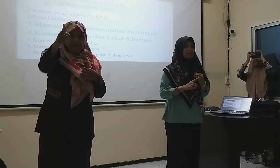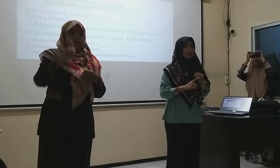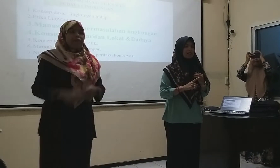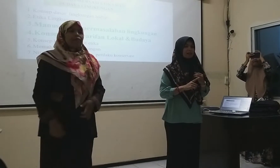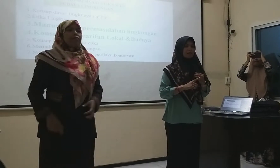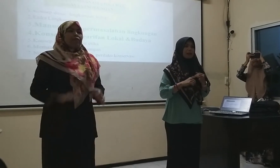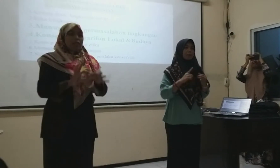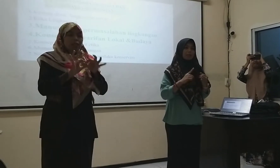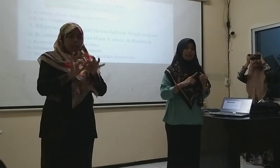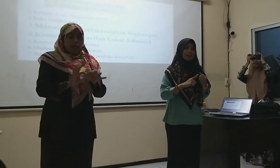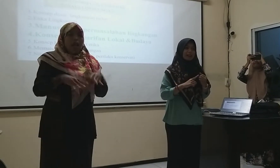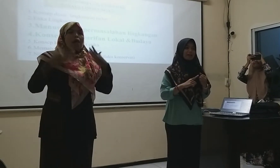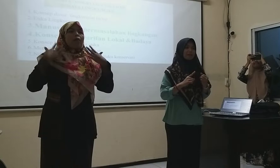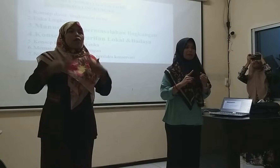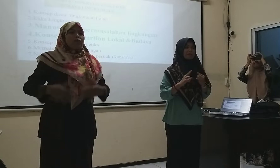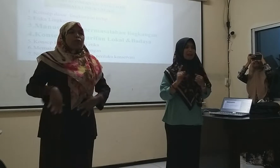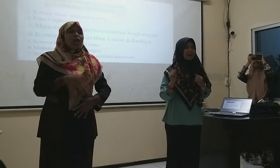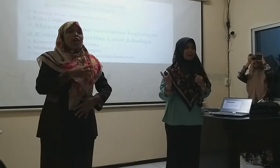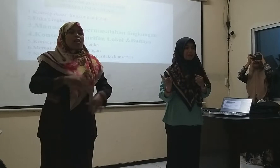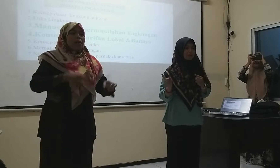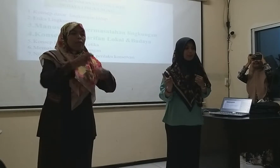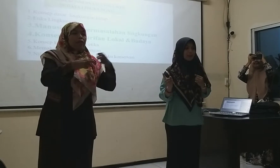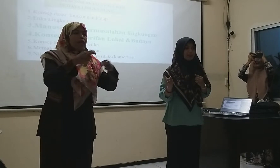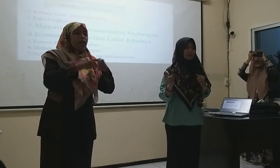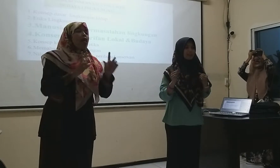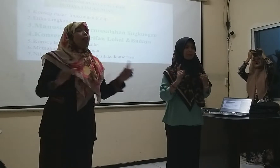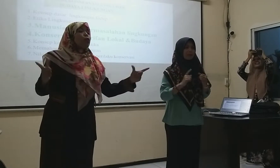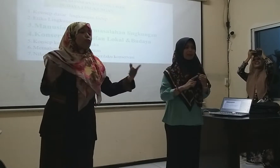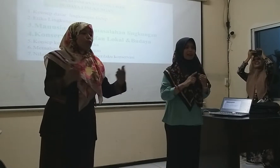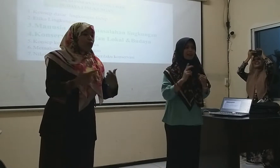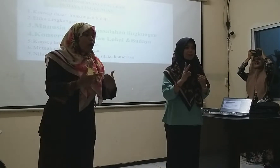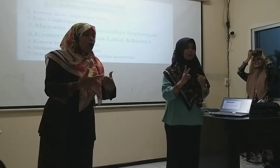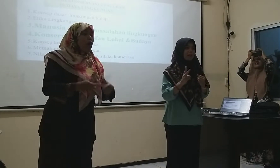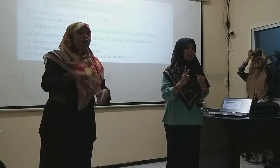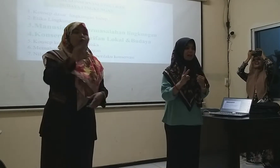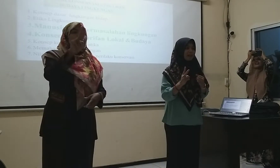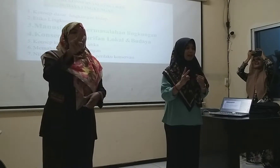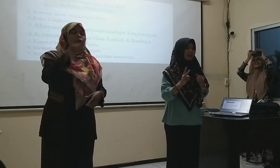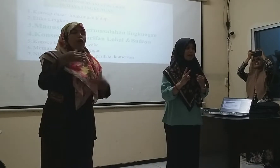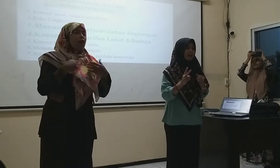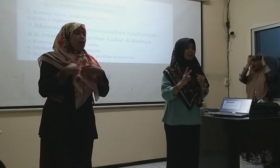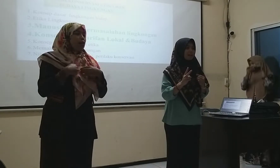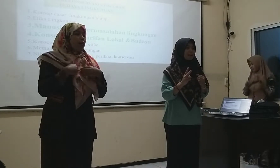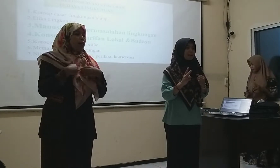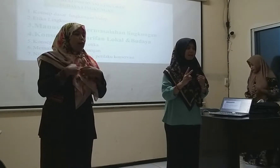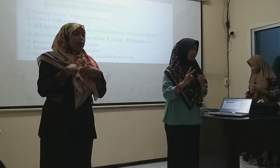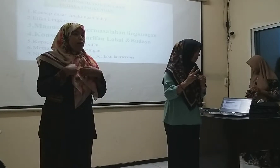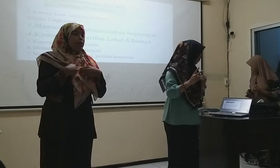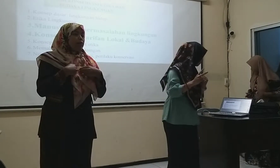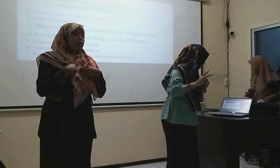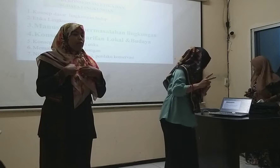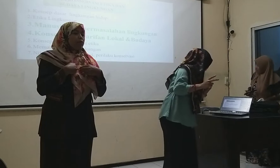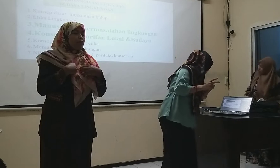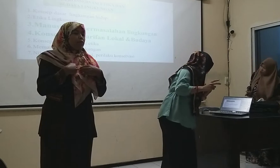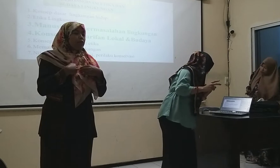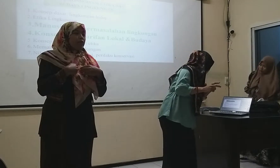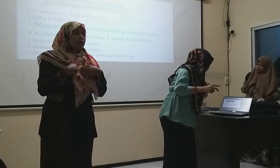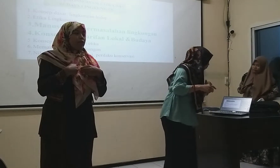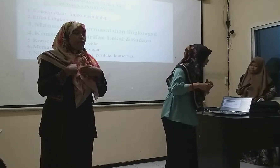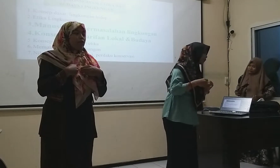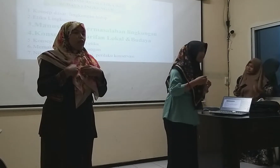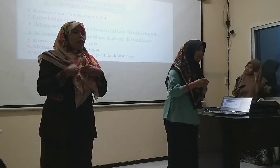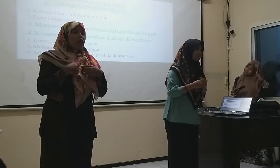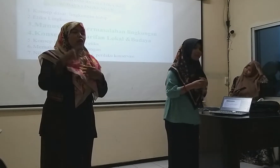dengan manusia dan permasalahan lingkungan. Kemudian yang kedua ada apa tadi?